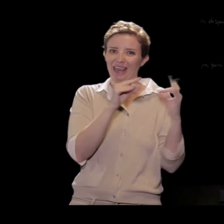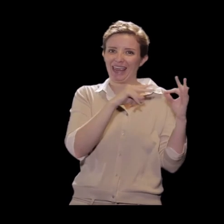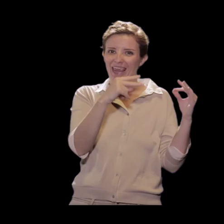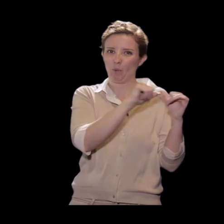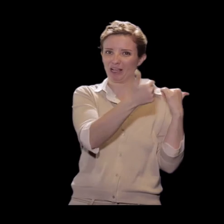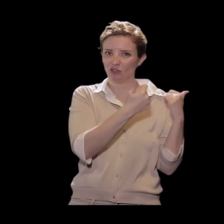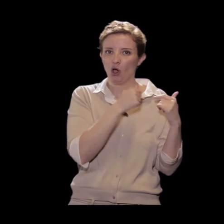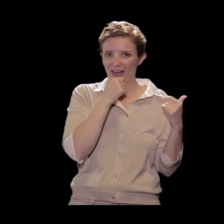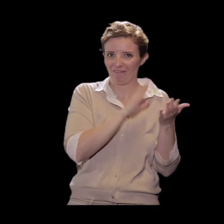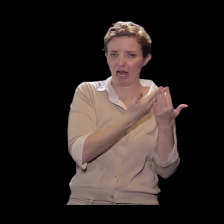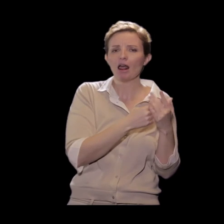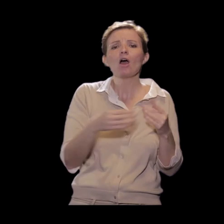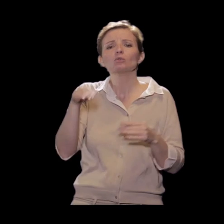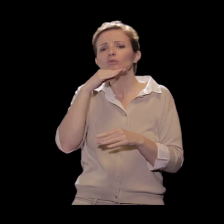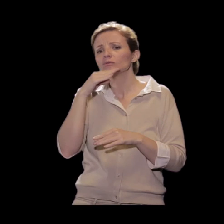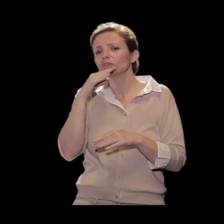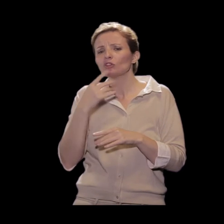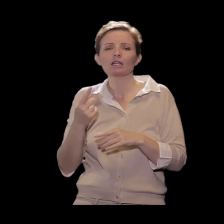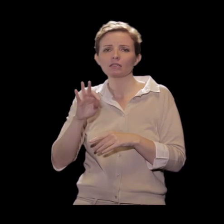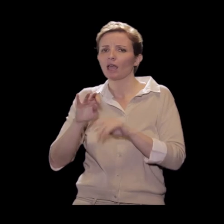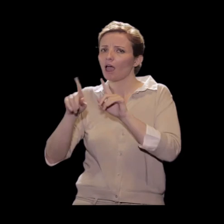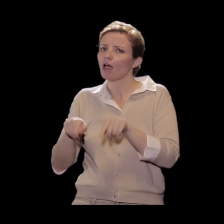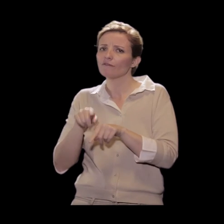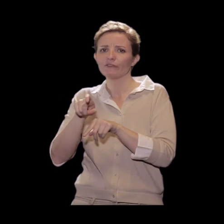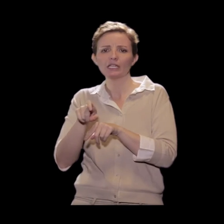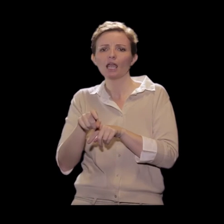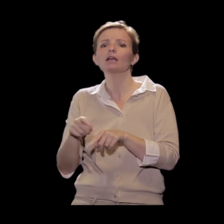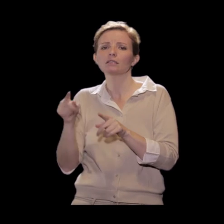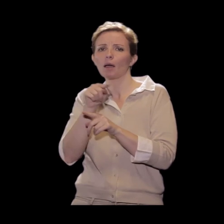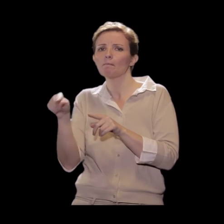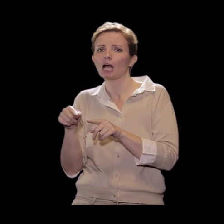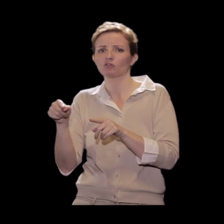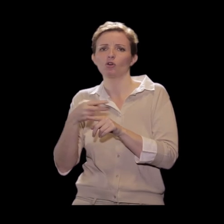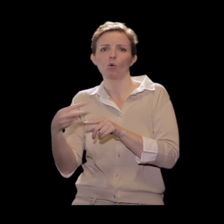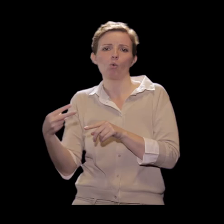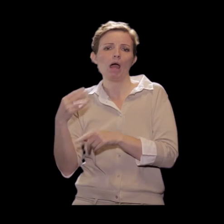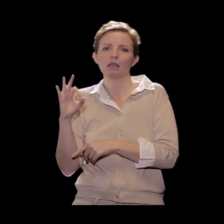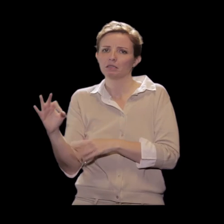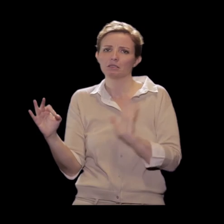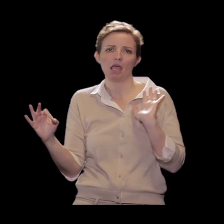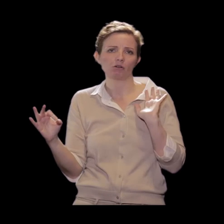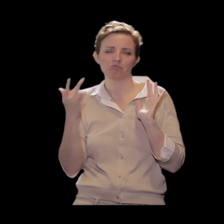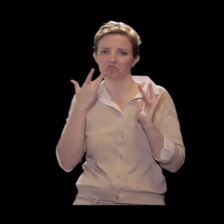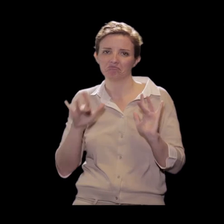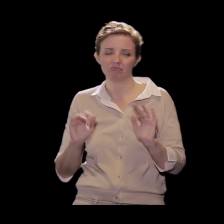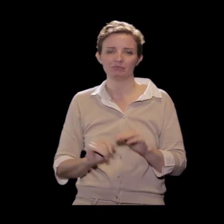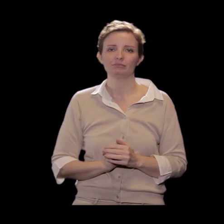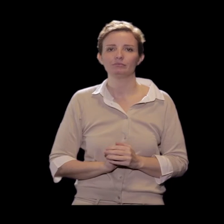sufficiente che essa esista OA sufficiente che FX sia maggiore o uguale a